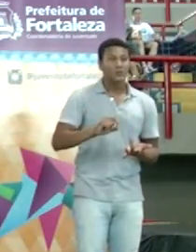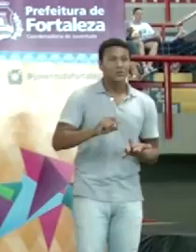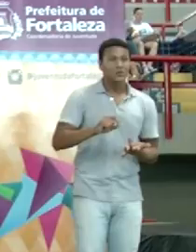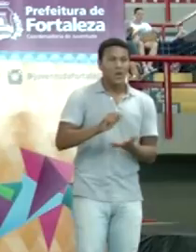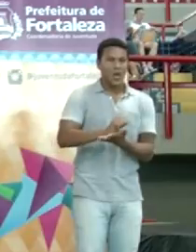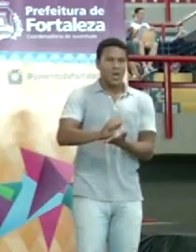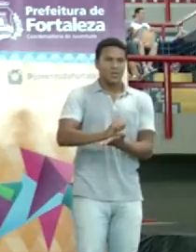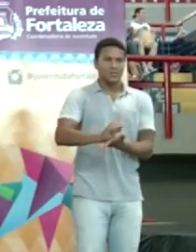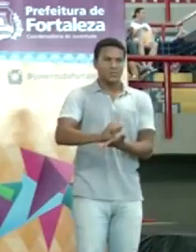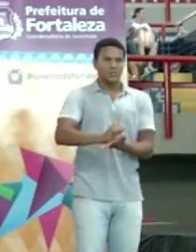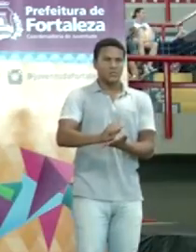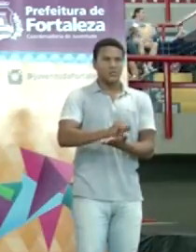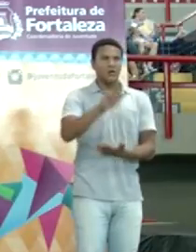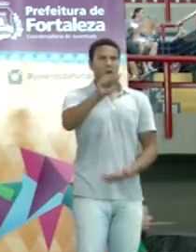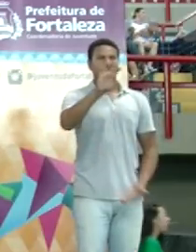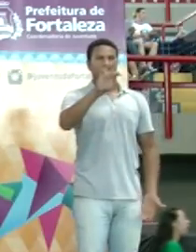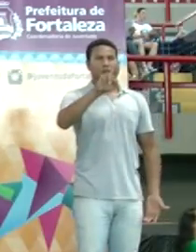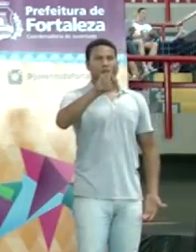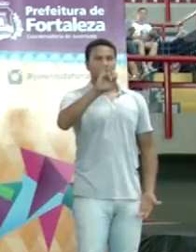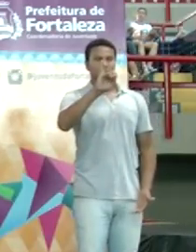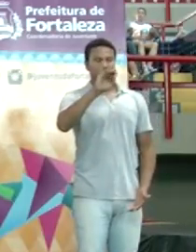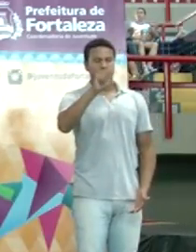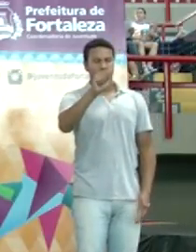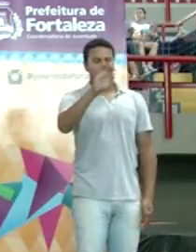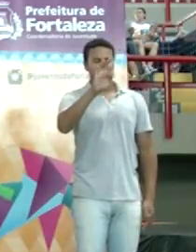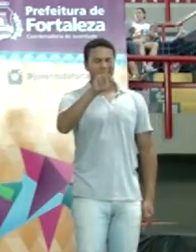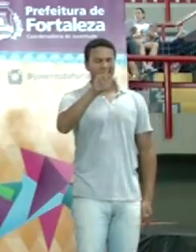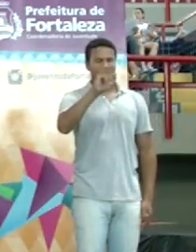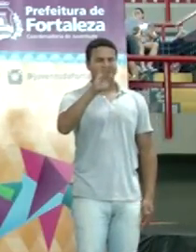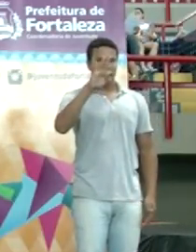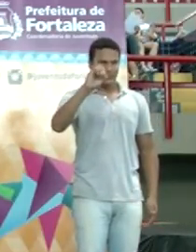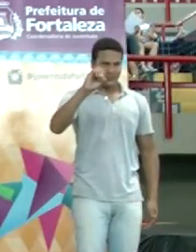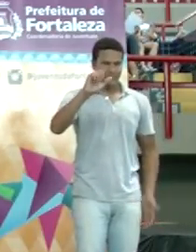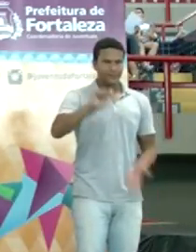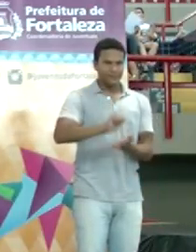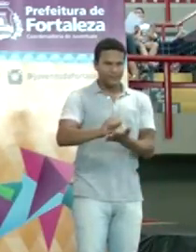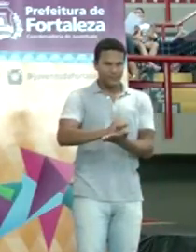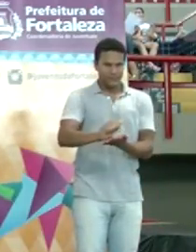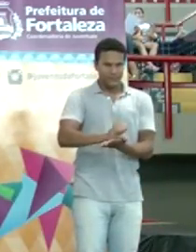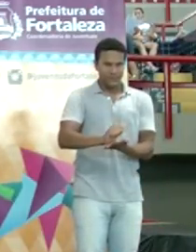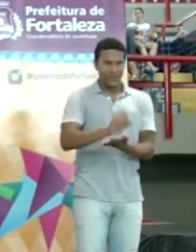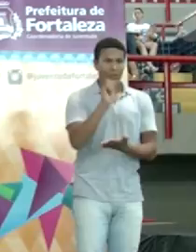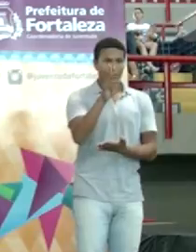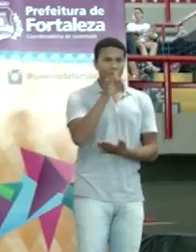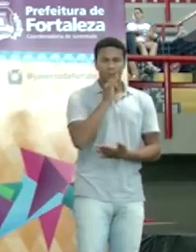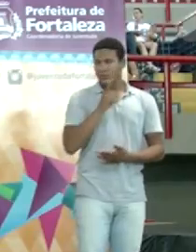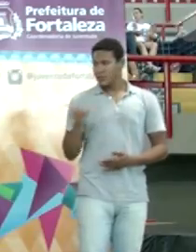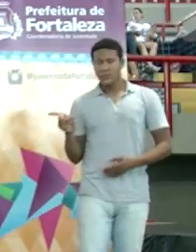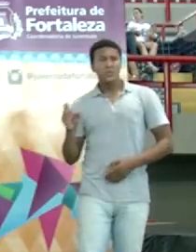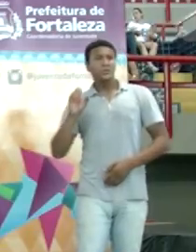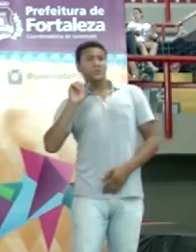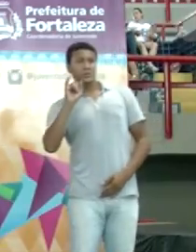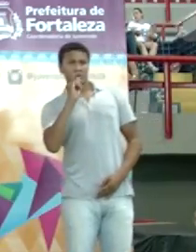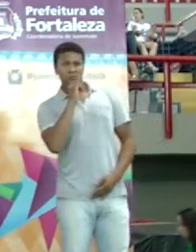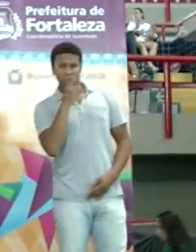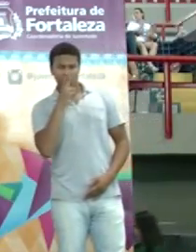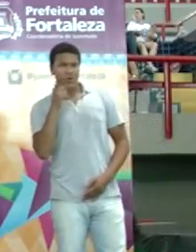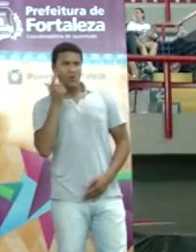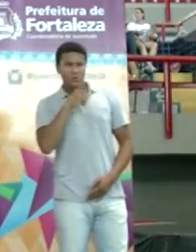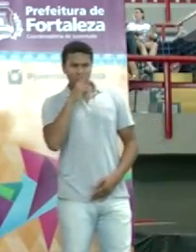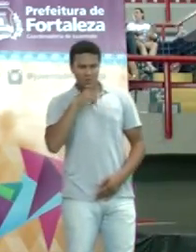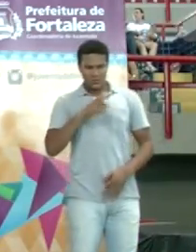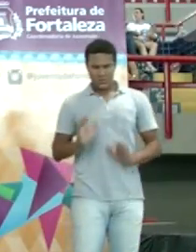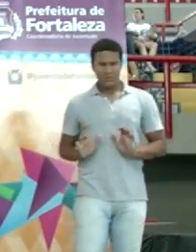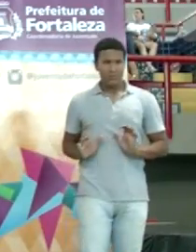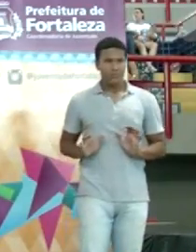movimento, é, pessoal? Não. Quando a gente anda, é o quê? A favor do movimento. Quando a gente empurra alguma coisa,